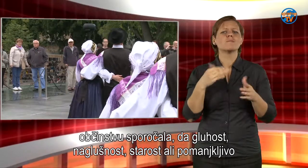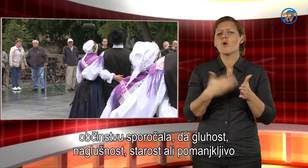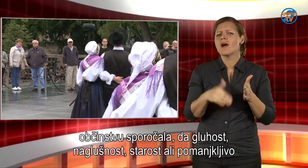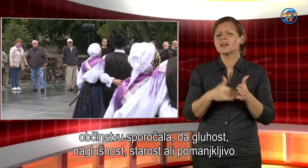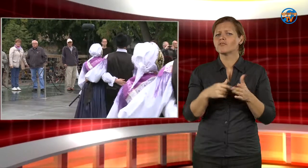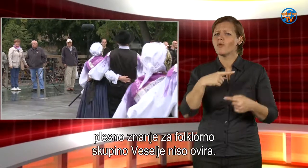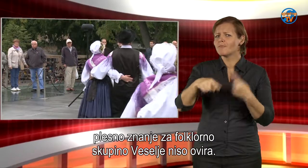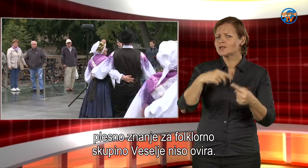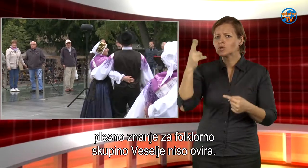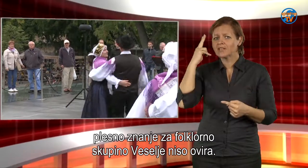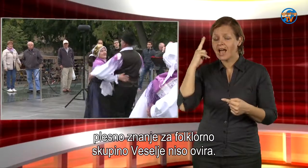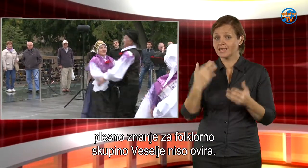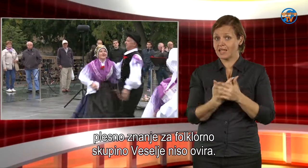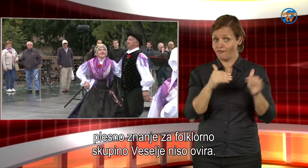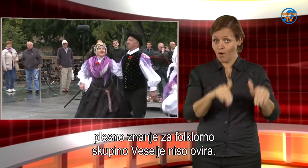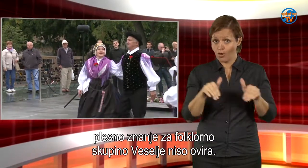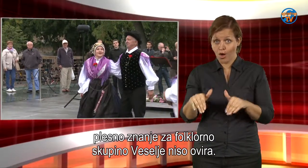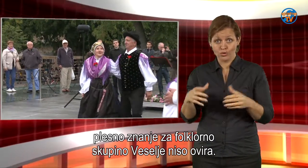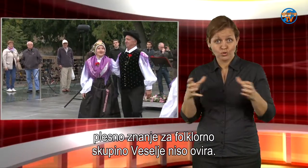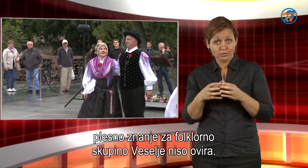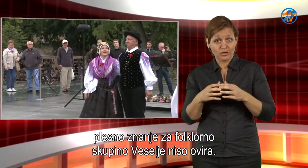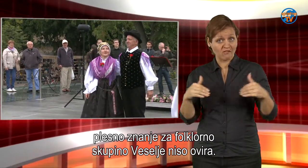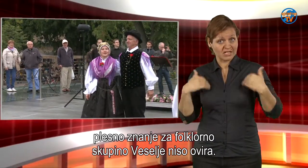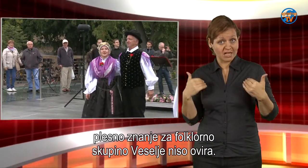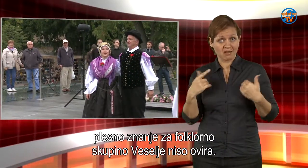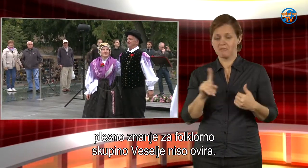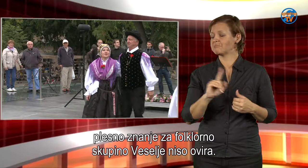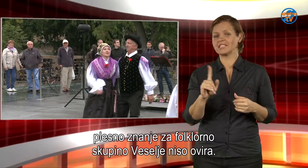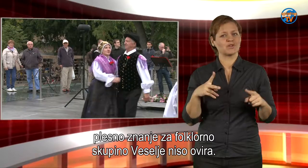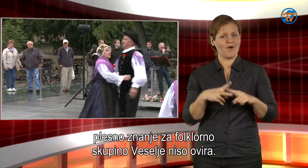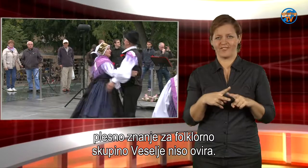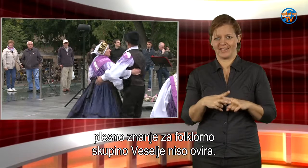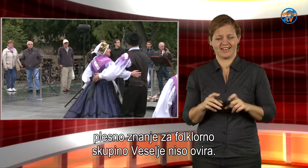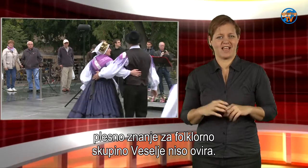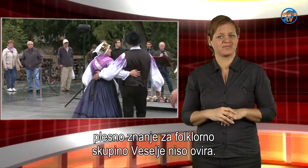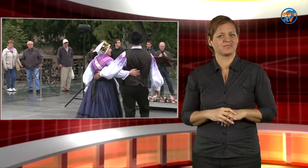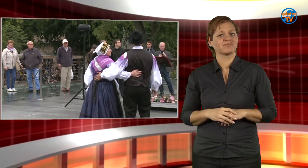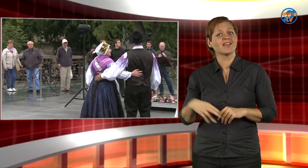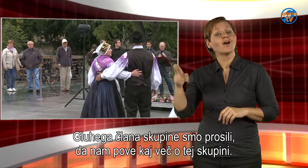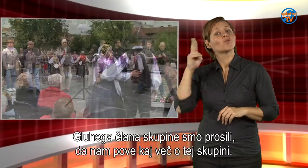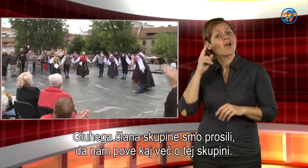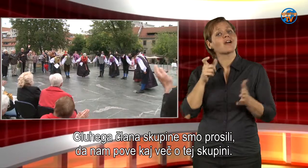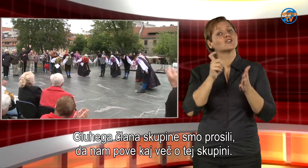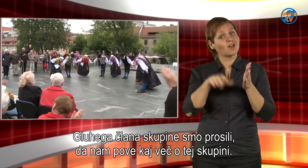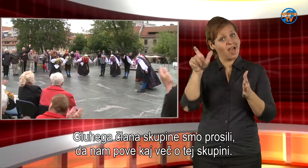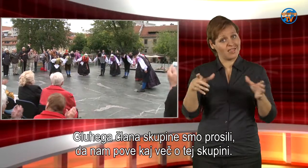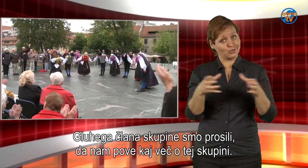ali pomanjkljivo plesno znanje za folklorno skupino Veselje niso ovira. Gluhega člana skupine